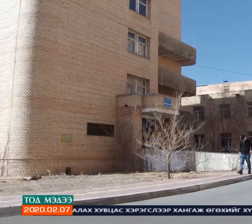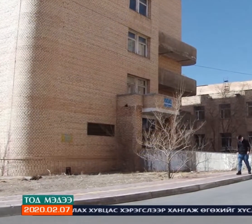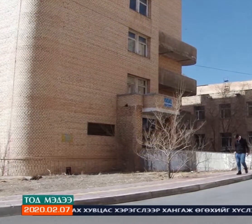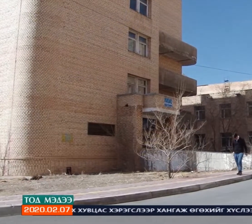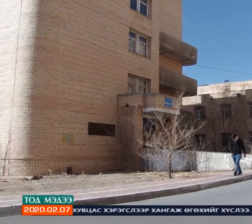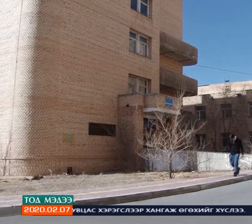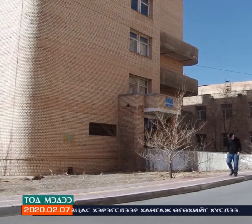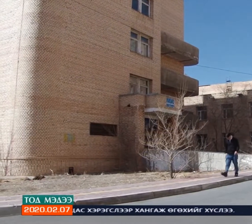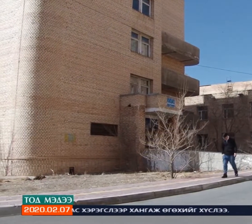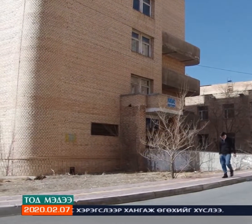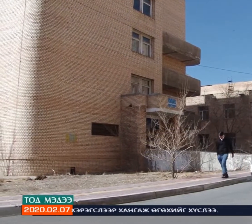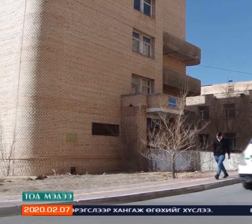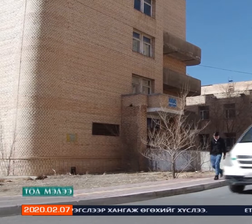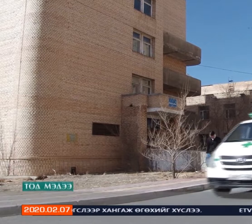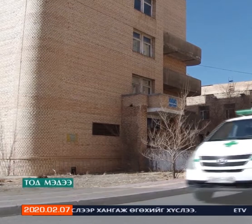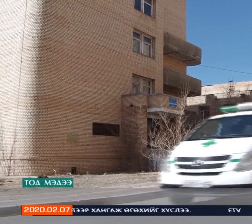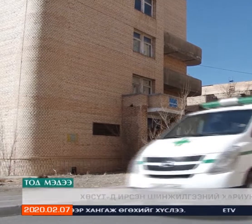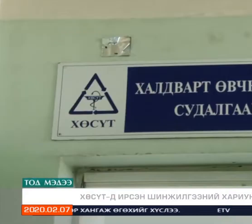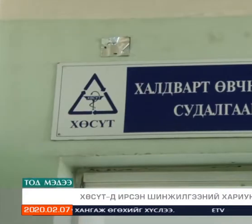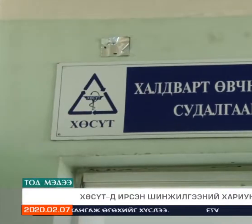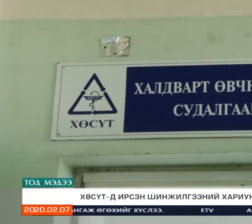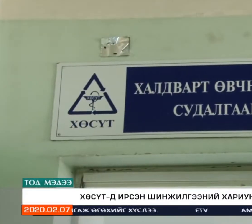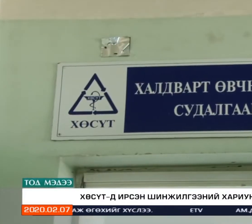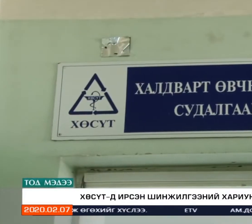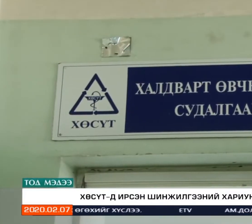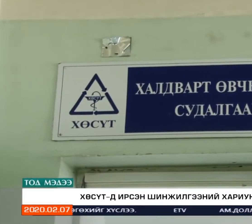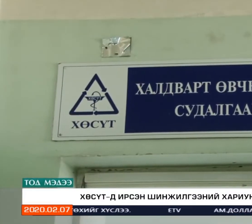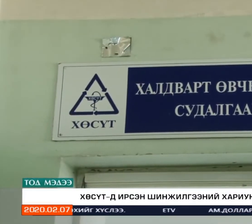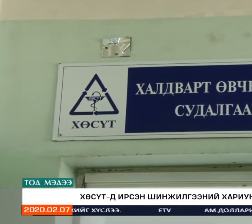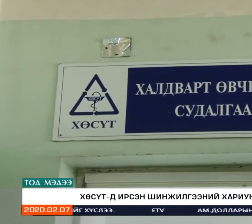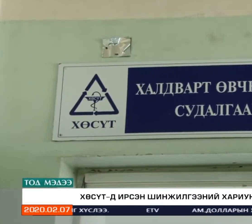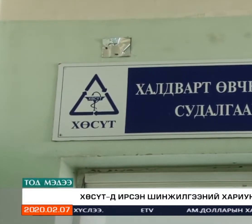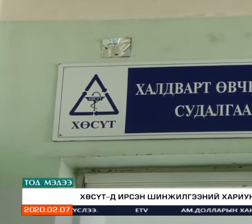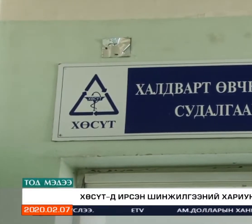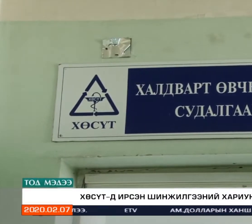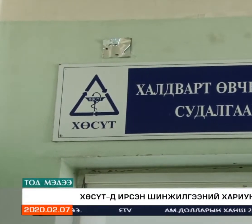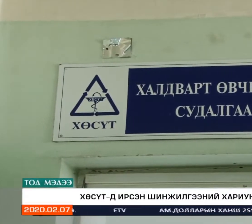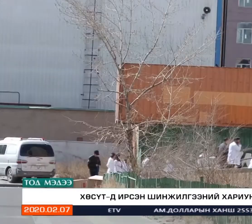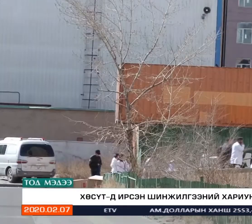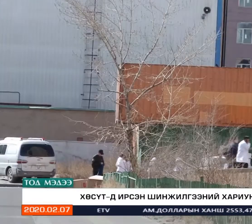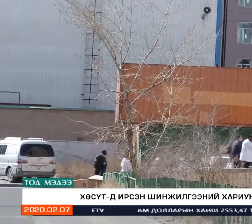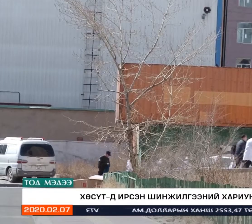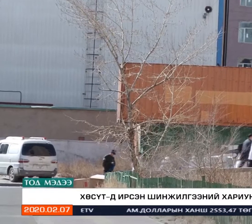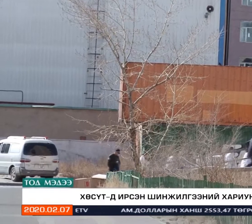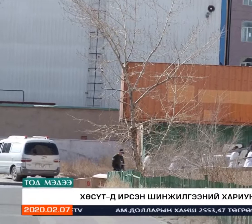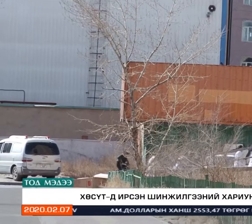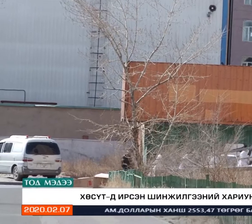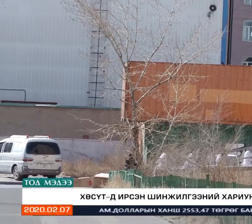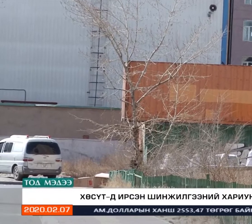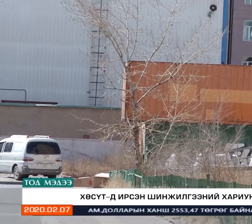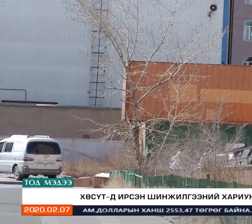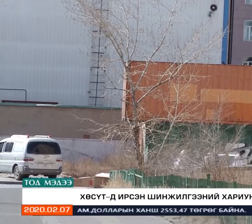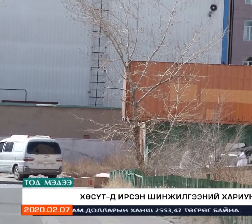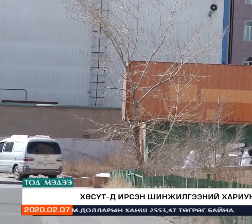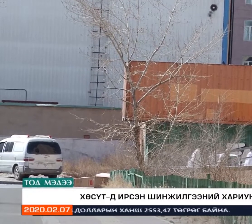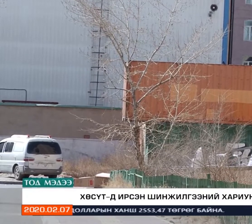Халдвар төвчин судлалын үндэсний төвд коронавирусын сэжигтэй тохиолдол байж магадгүй гэж тусгаарлагдсан байсан иргэдийн шинжилгээний хариунууд бүгд гарчээ.